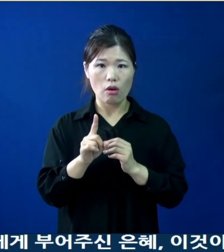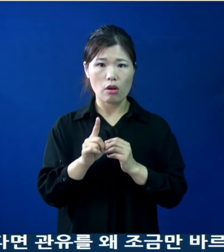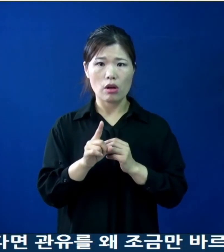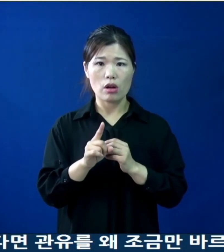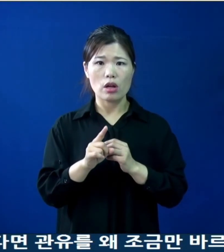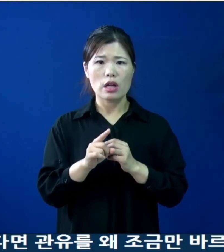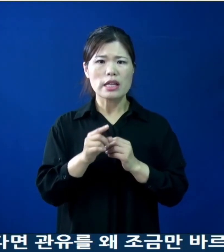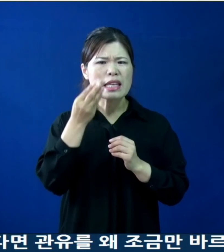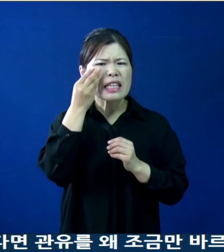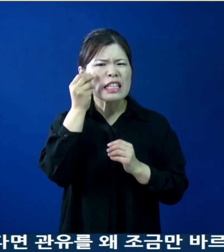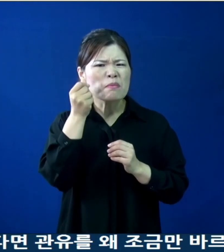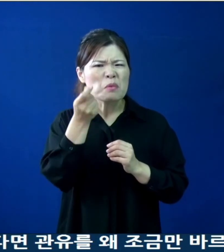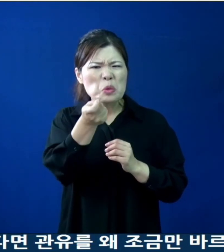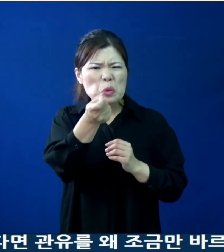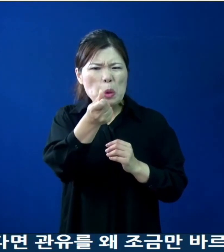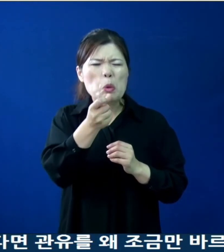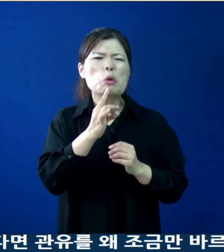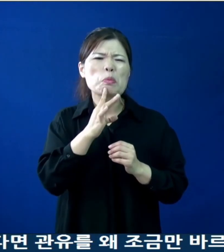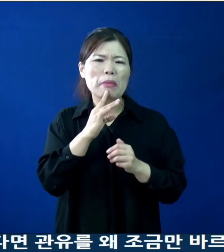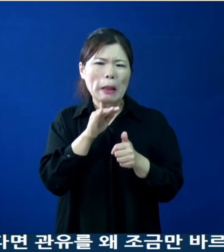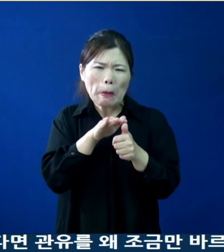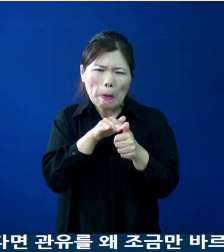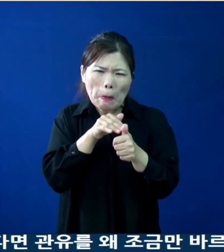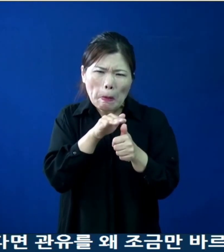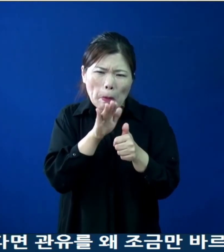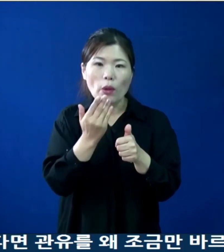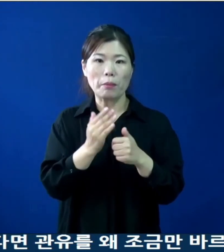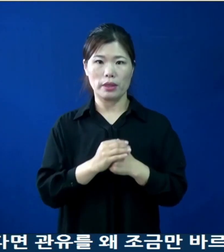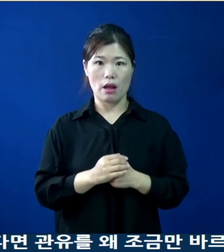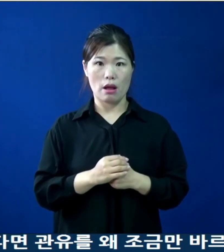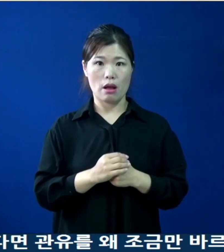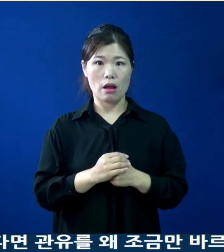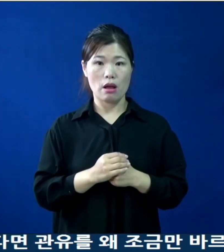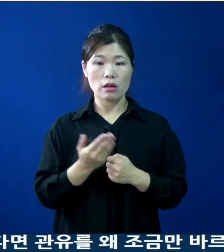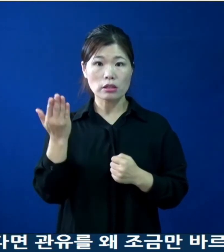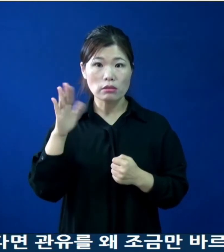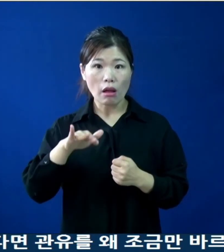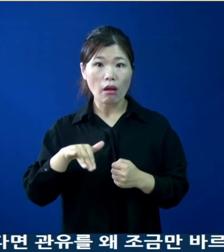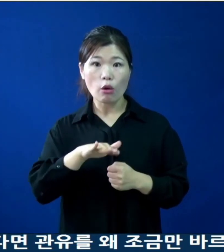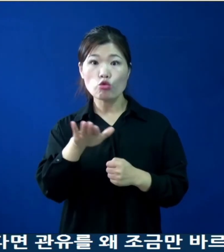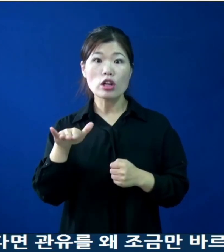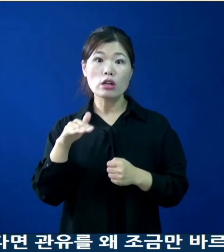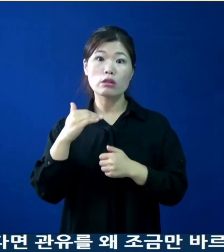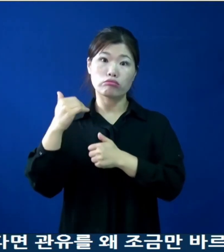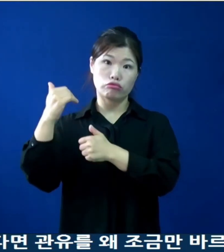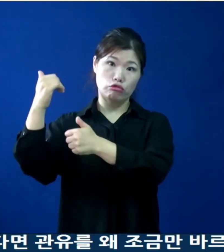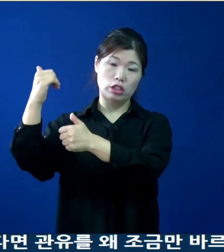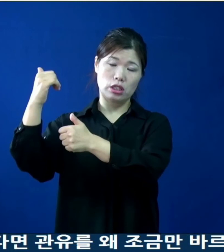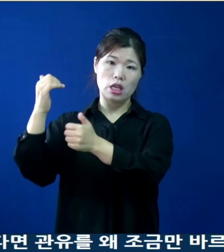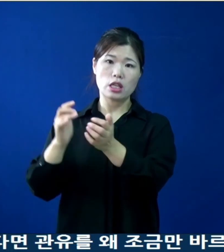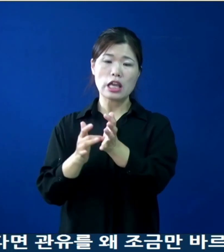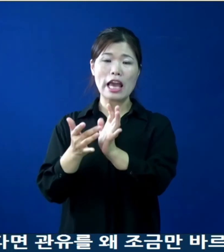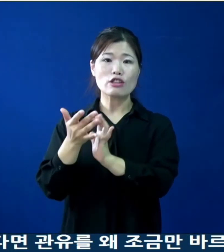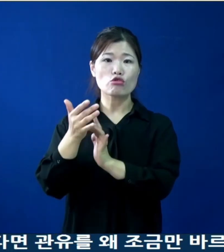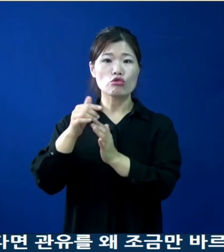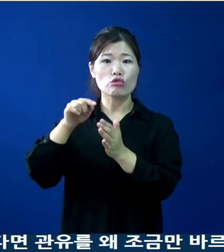못 바라요. 그런데 우리를 부르신 예수 그리스도